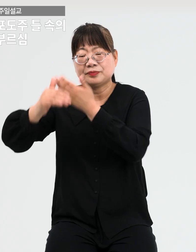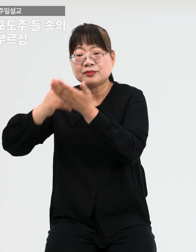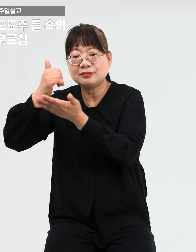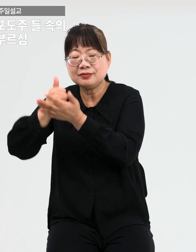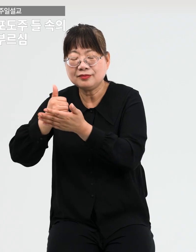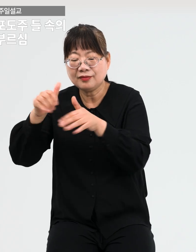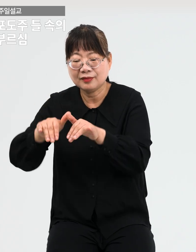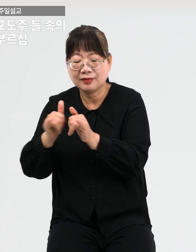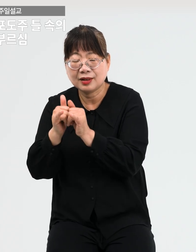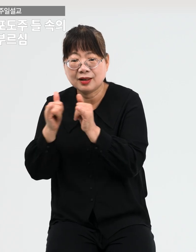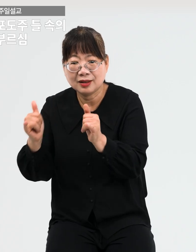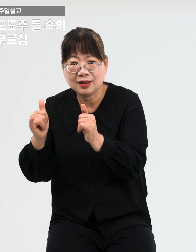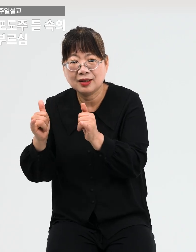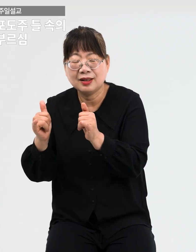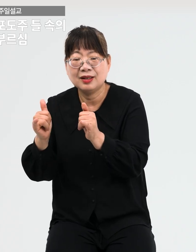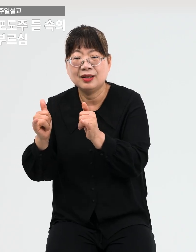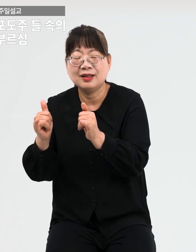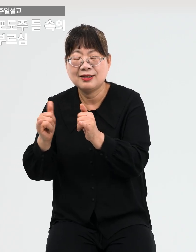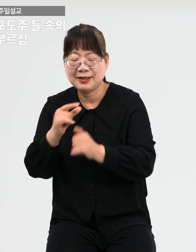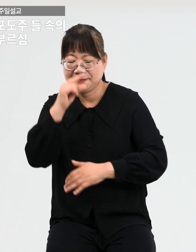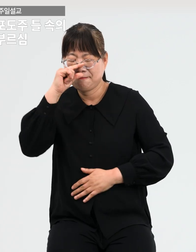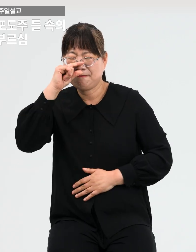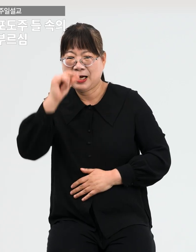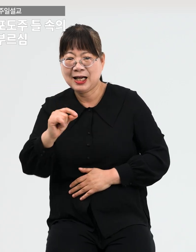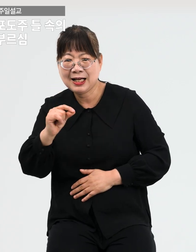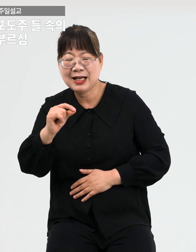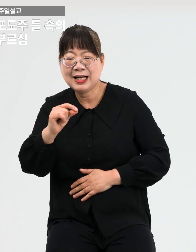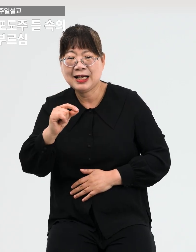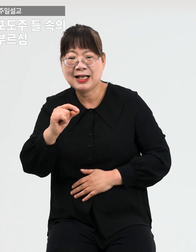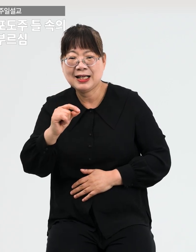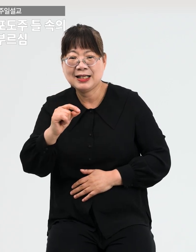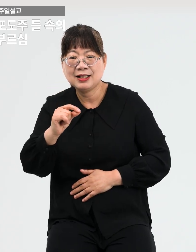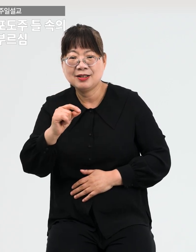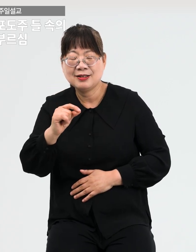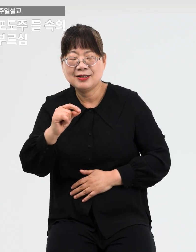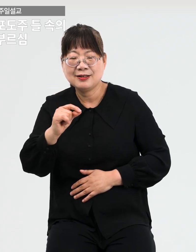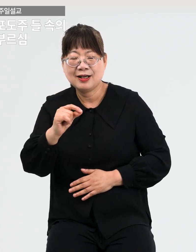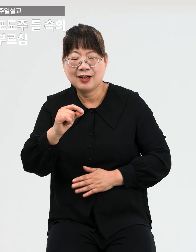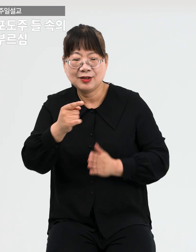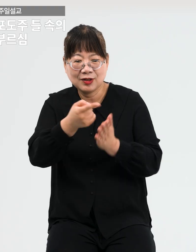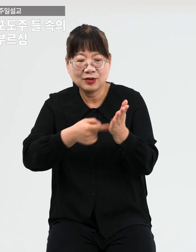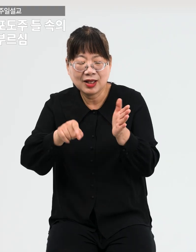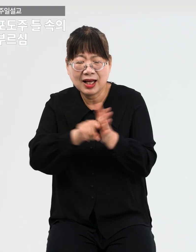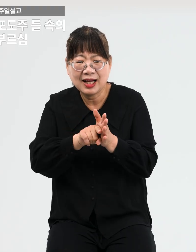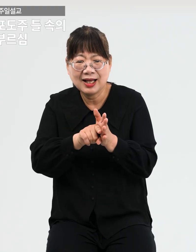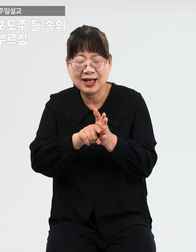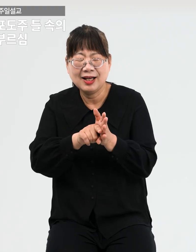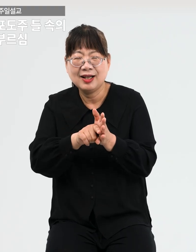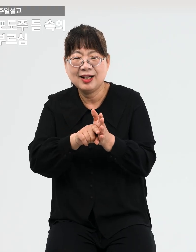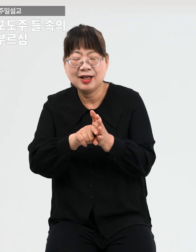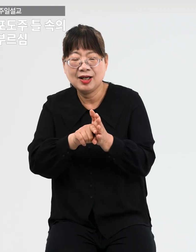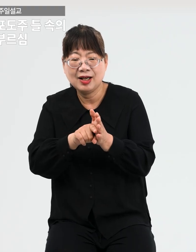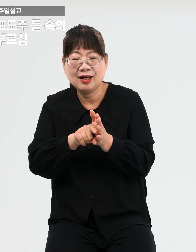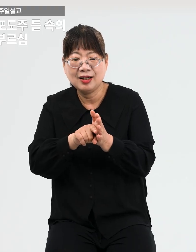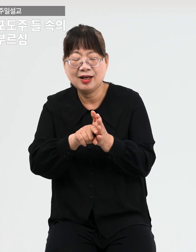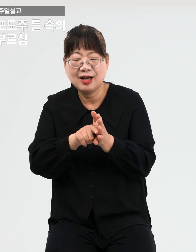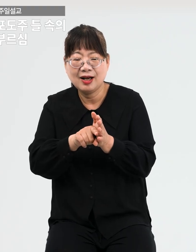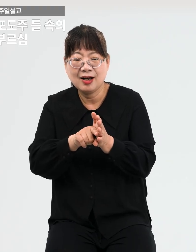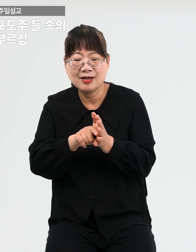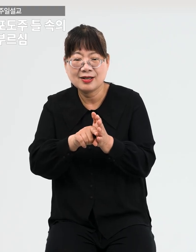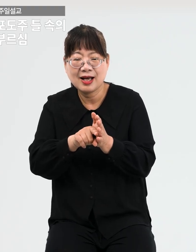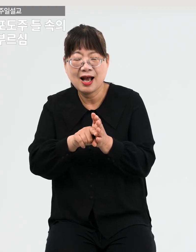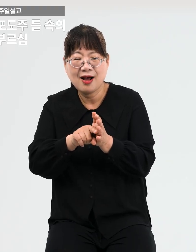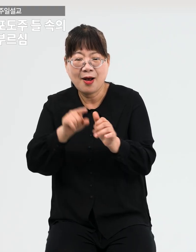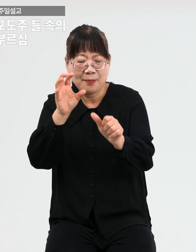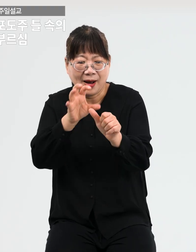여호와의 사자의 날카로운 메스를 드러내기 위한, 들이대기 위한 지적 앞에